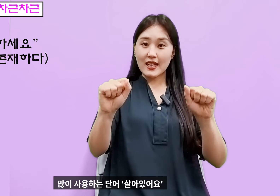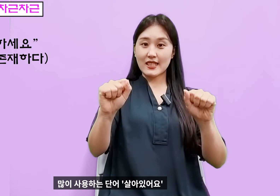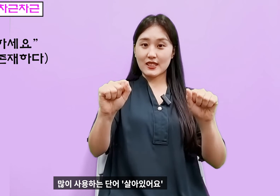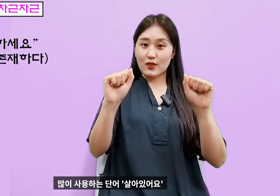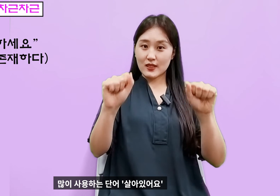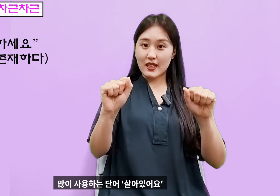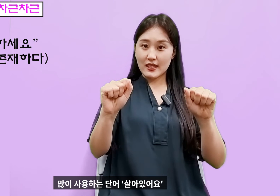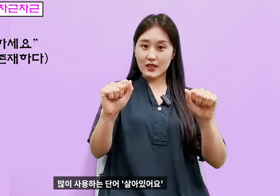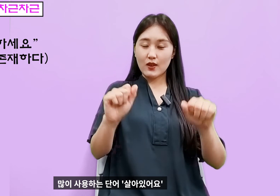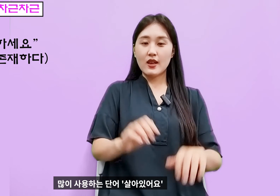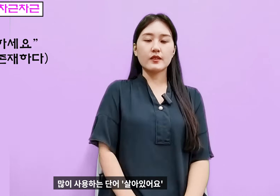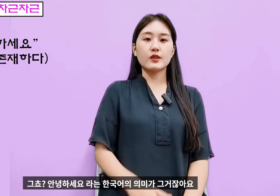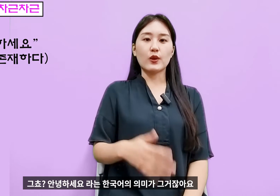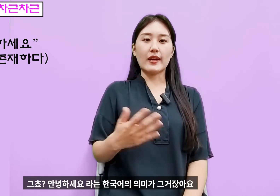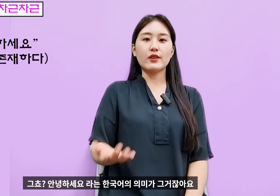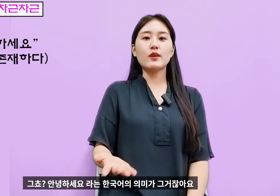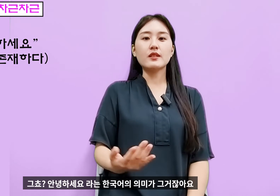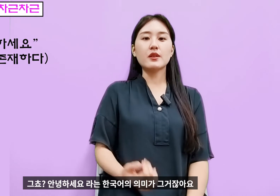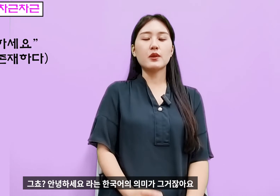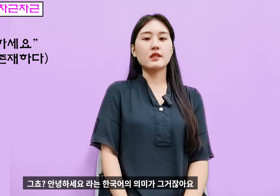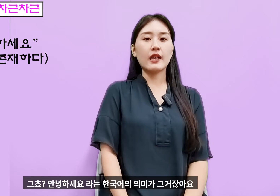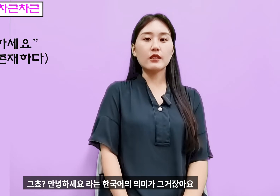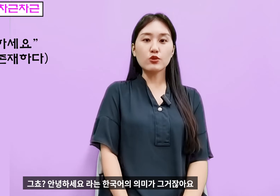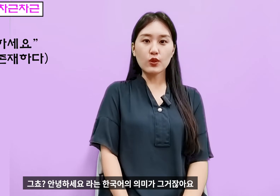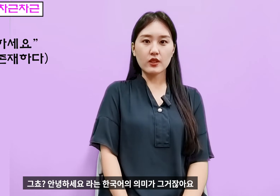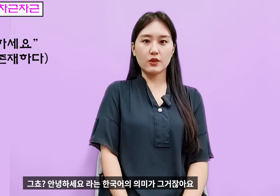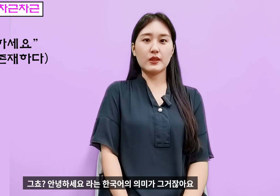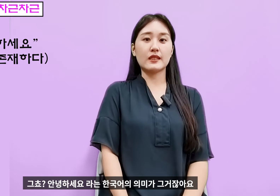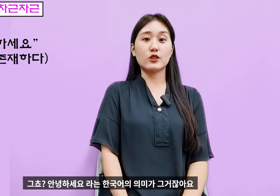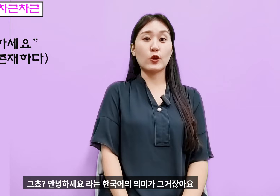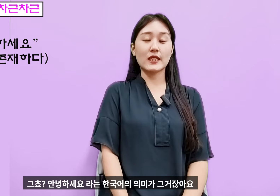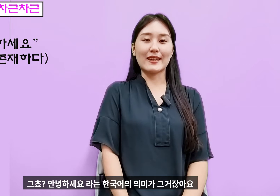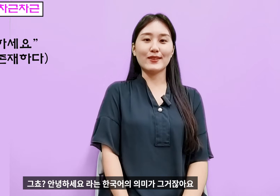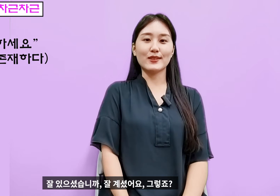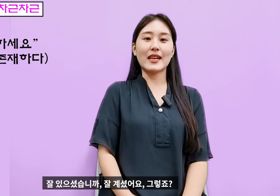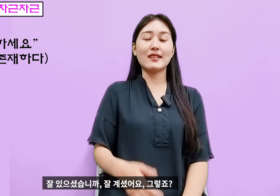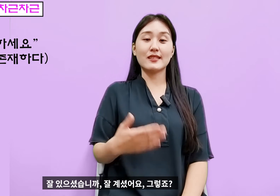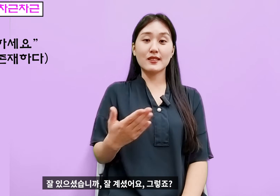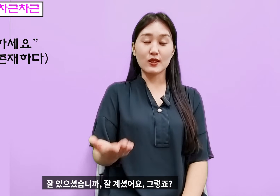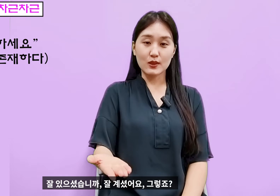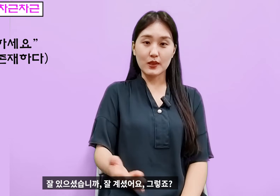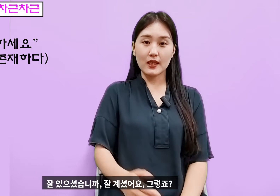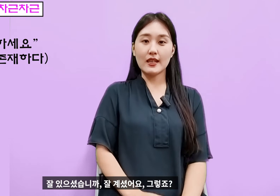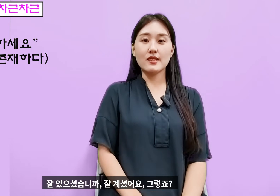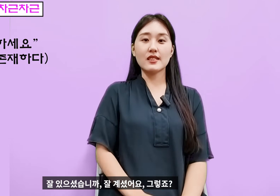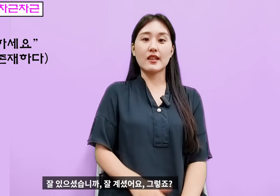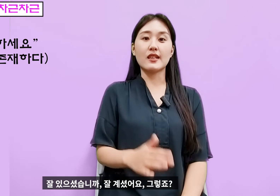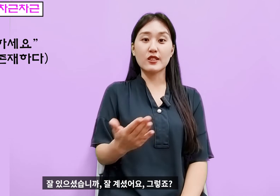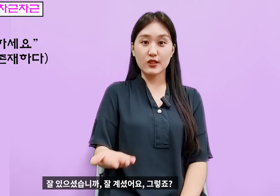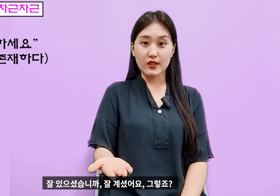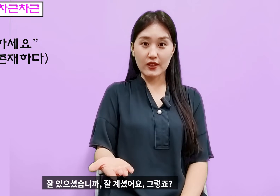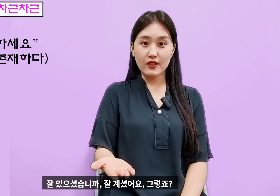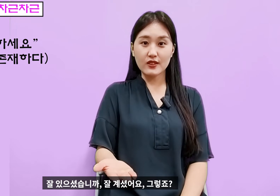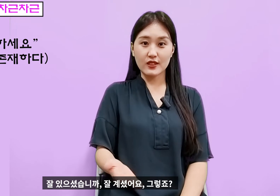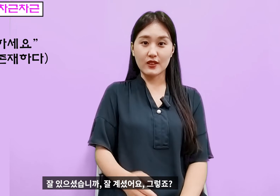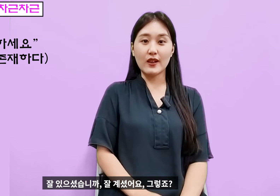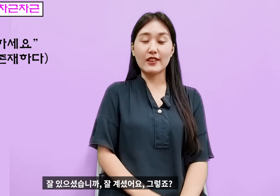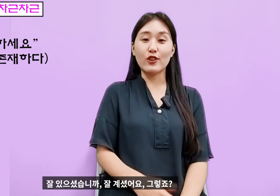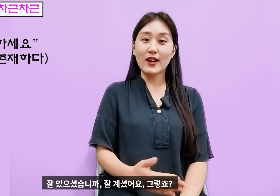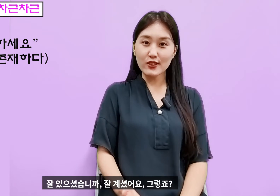살아있어, 살아있어. 그쵸. 안녕하세요라는 한국어의 의미가 그거잖아요. 잘 있으셨습니까? 잘 계셨어요? 그쵸.